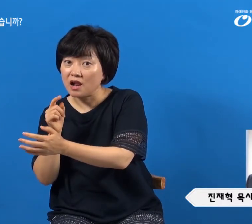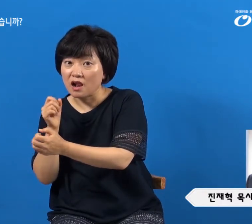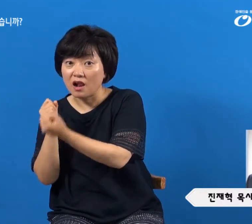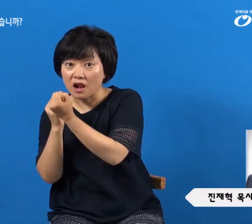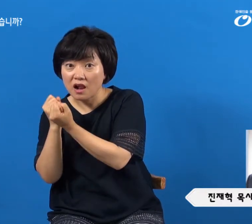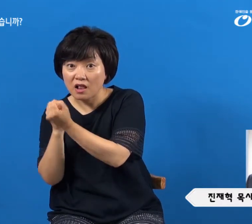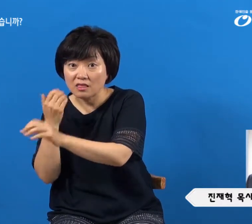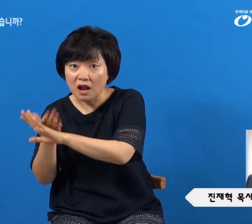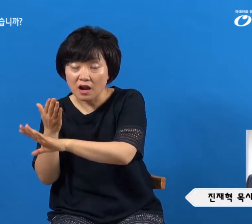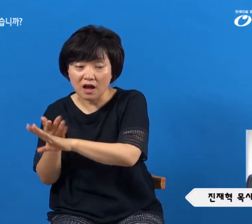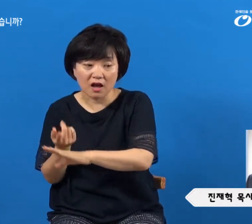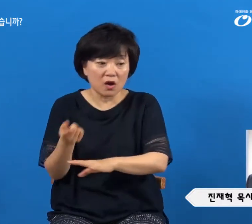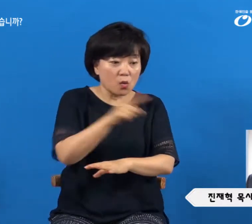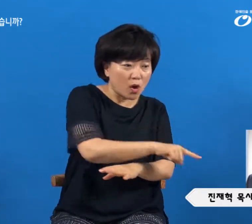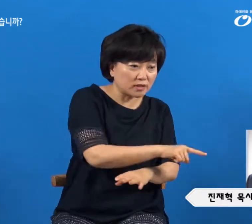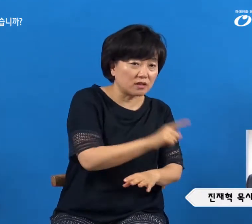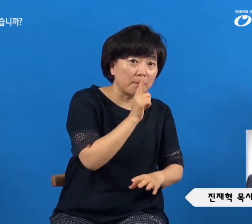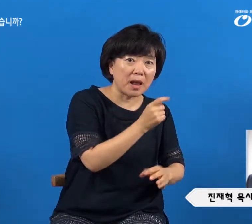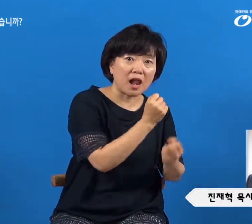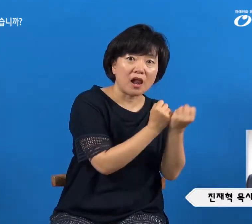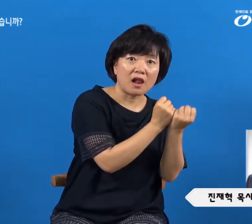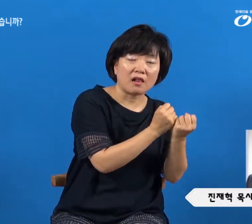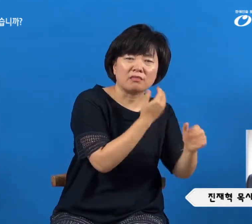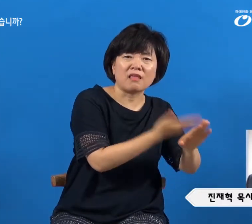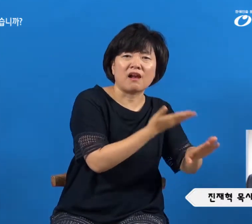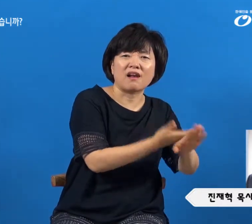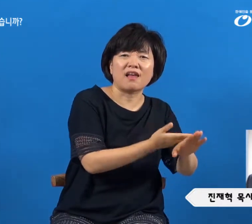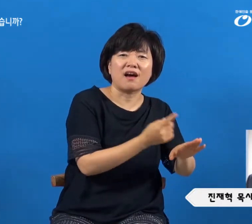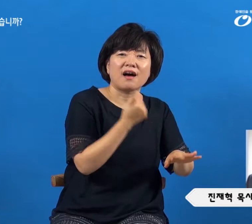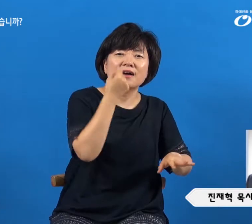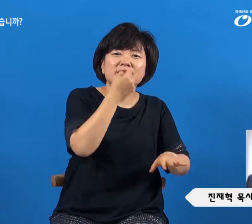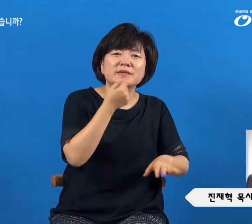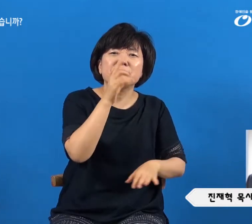이야기하고, 한 입으로 두 말 하는 것이